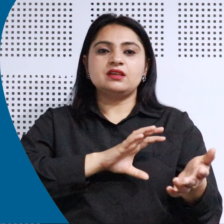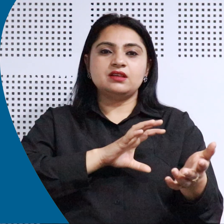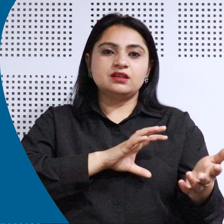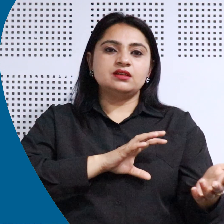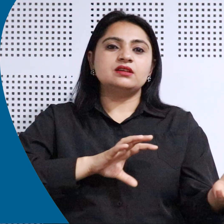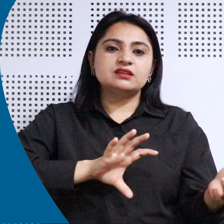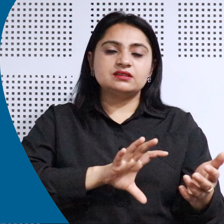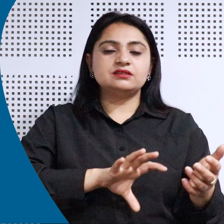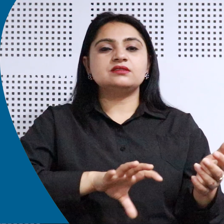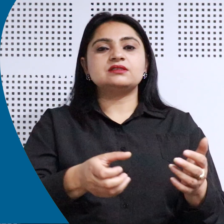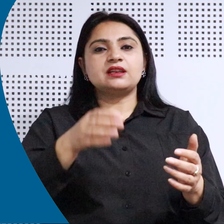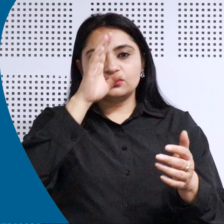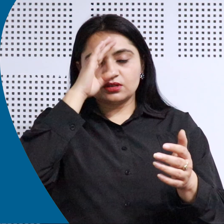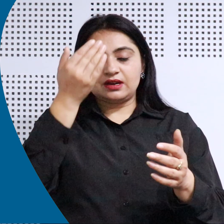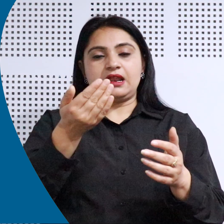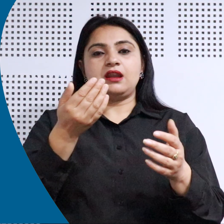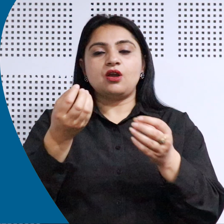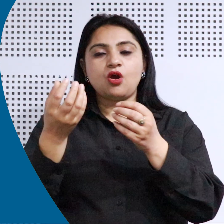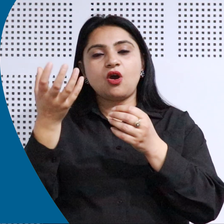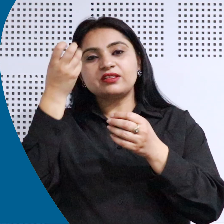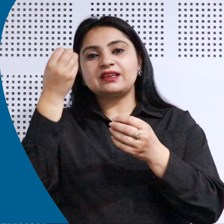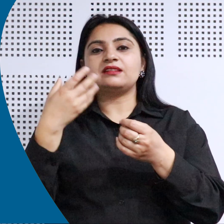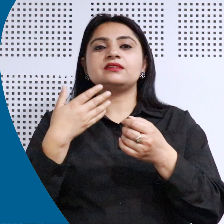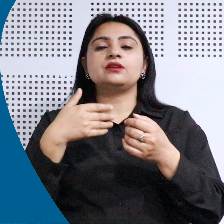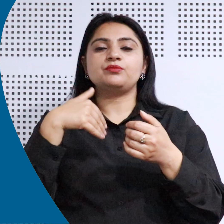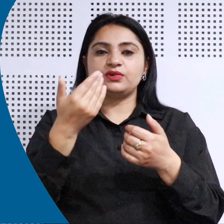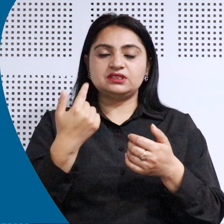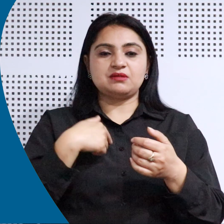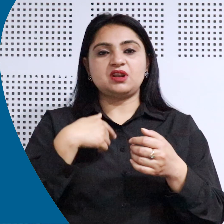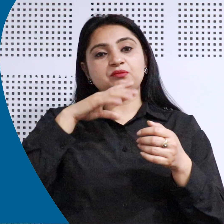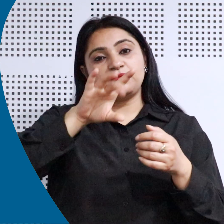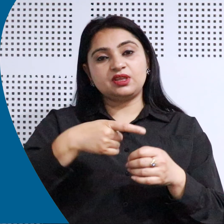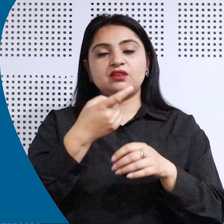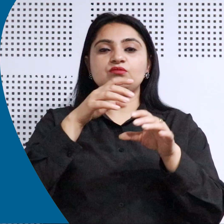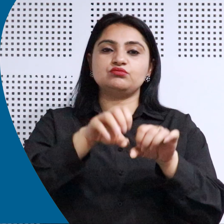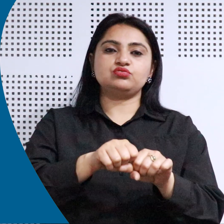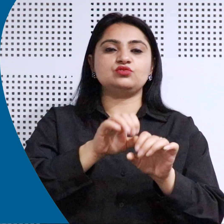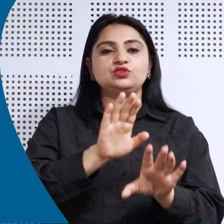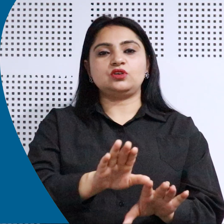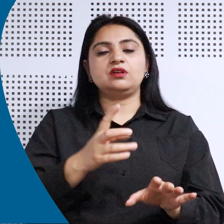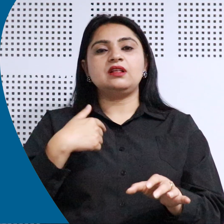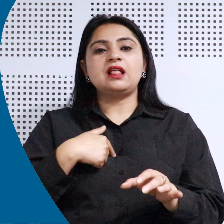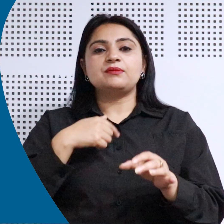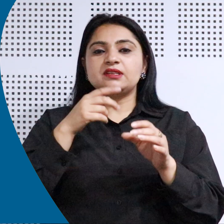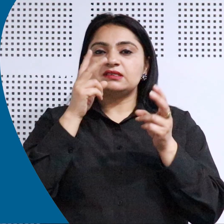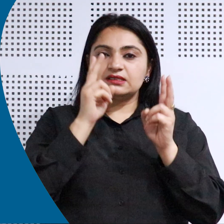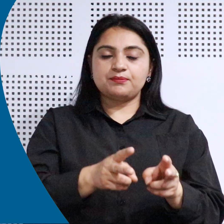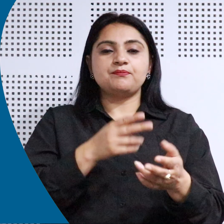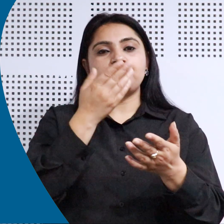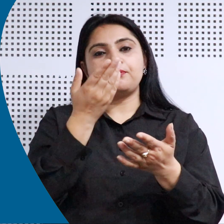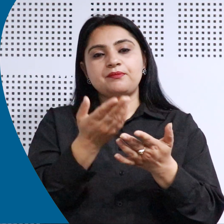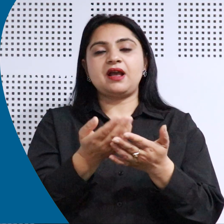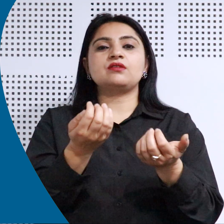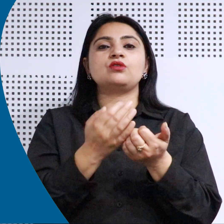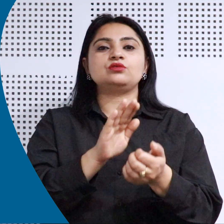अधिकार दिइसकेपछि, संविधान त आइसकेपछि ती कुराहरू हामीलाई हस्तक्षेप भएको छ। सम्भवतः हामी एउटै माग राख्छौँ, अरू हामी